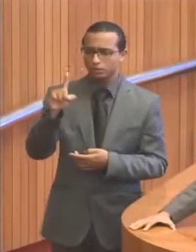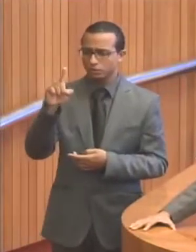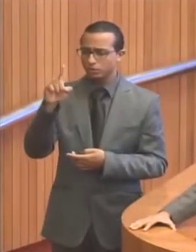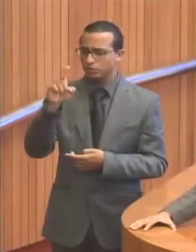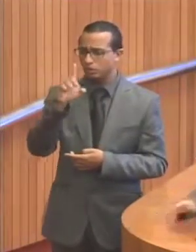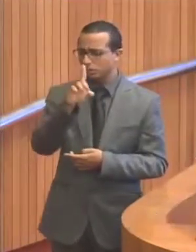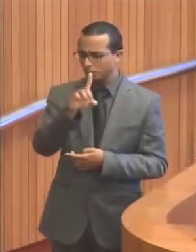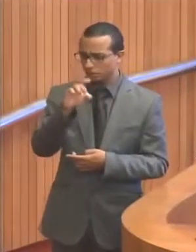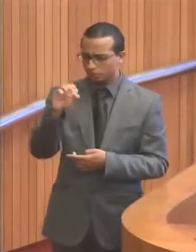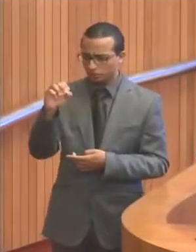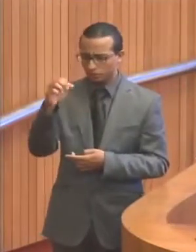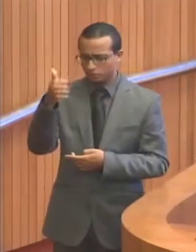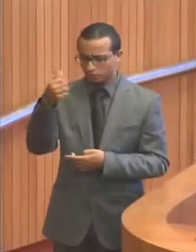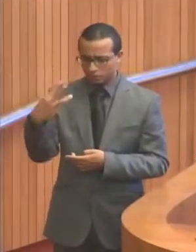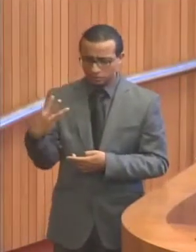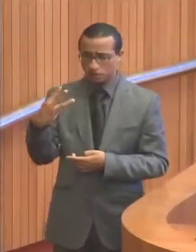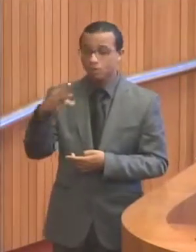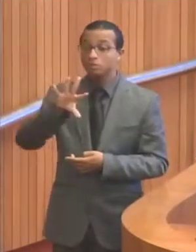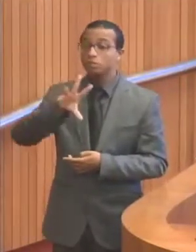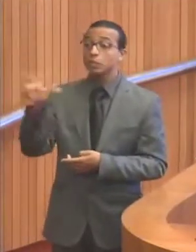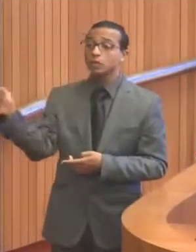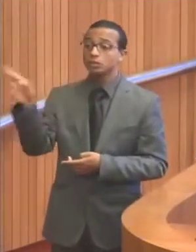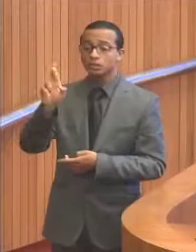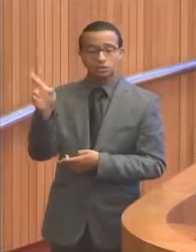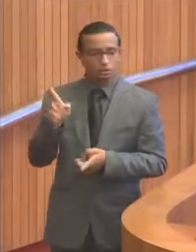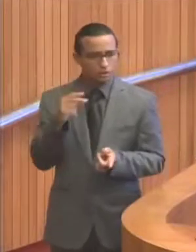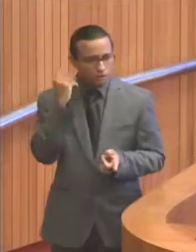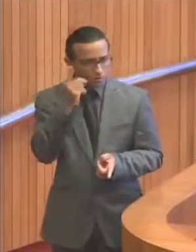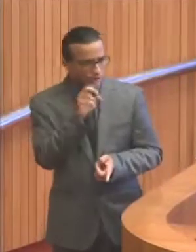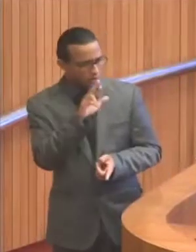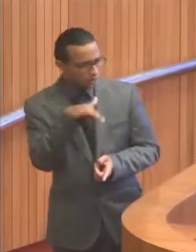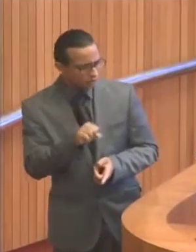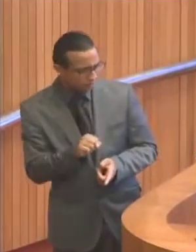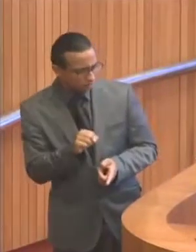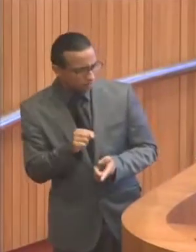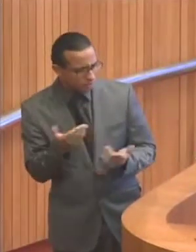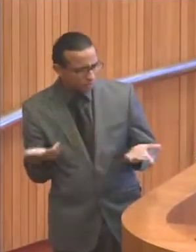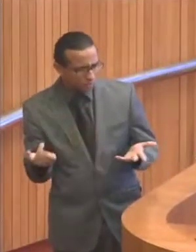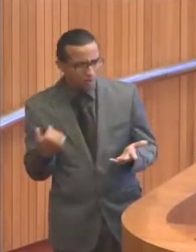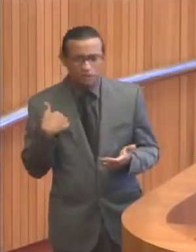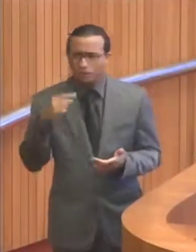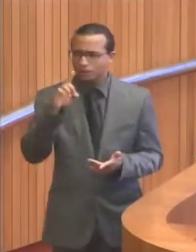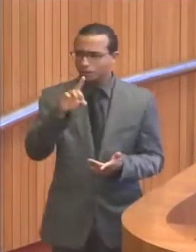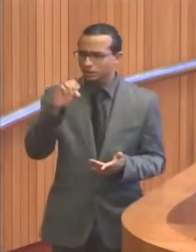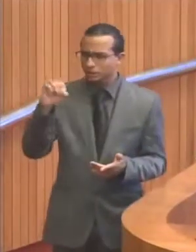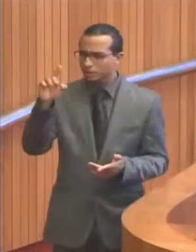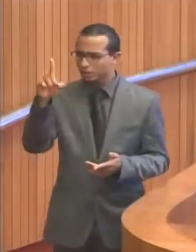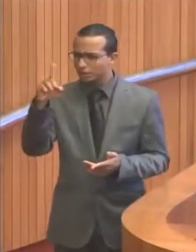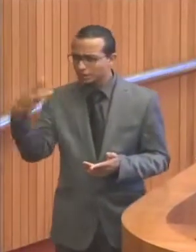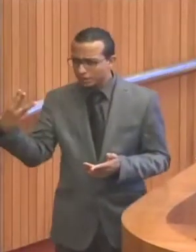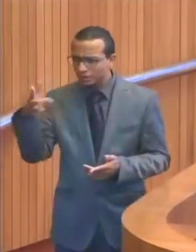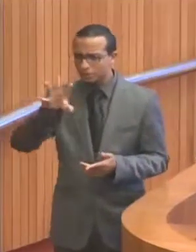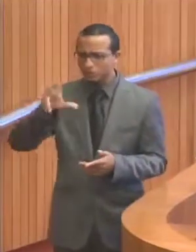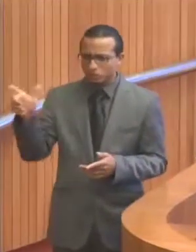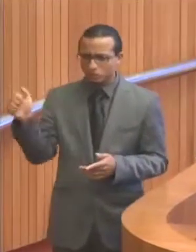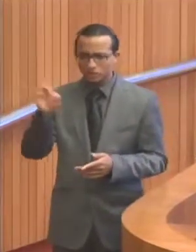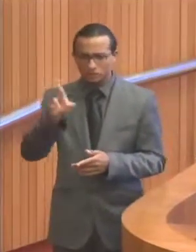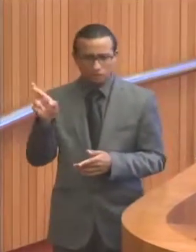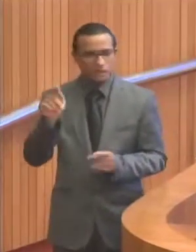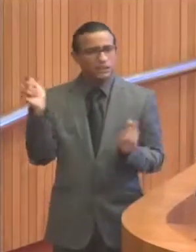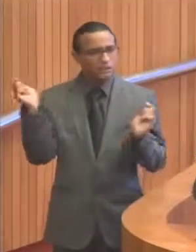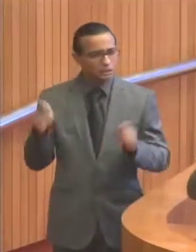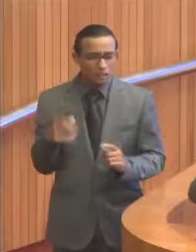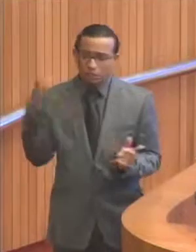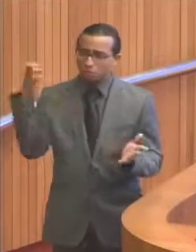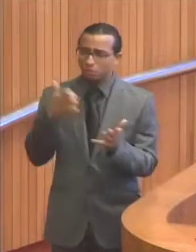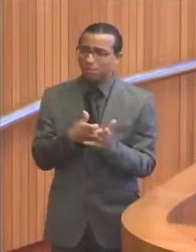reais. Deputado Rubem Júnior, com 113 milhões de reais, daria para comprar mais de 5 mil